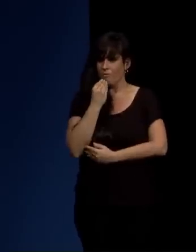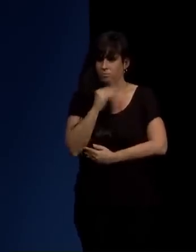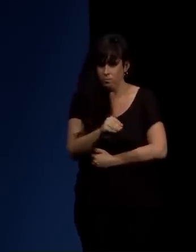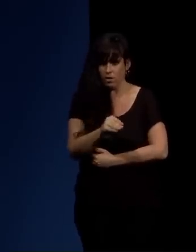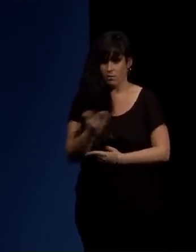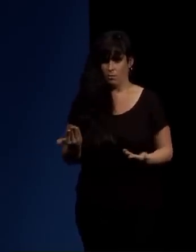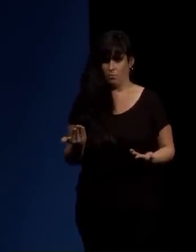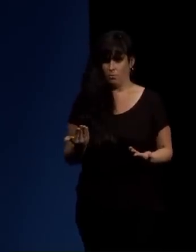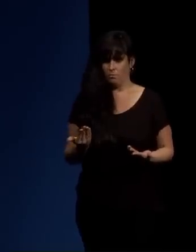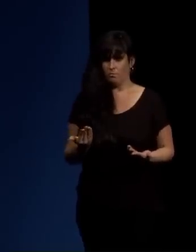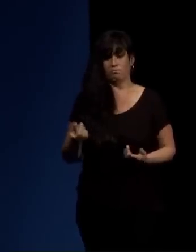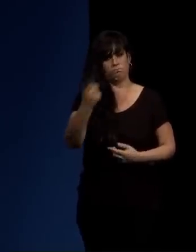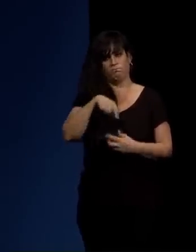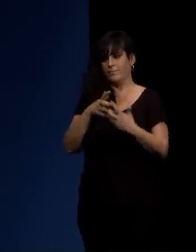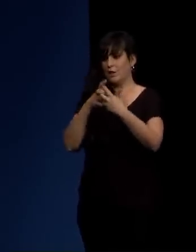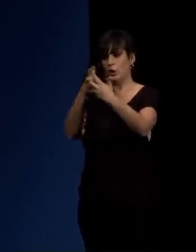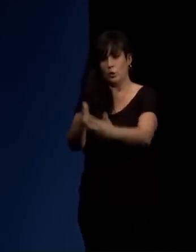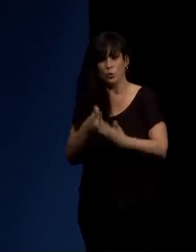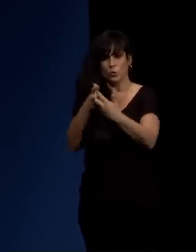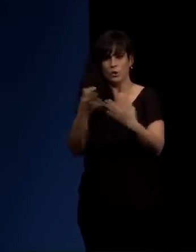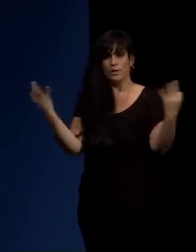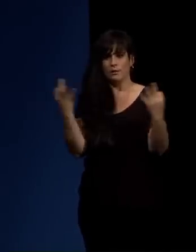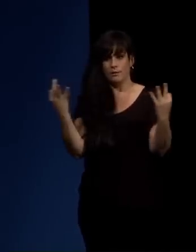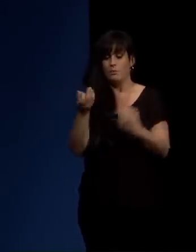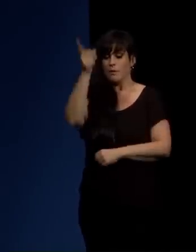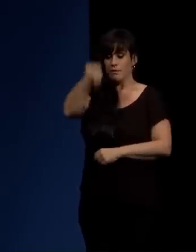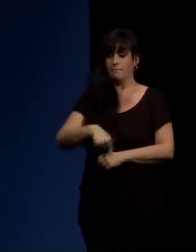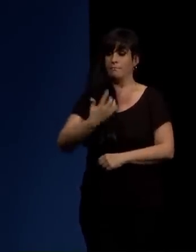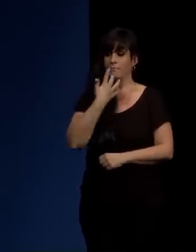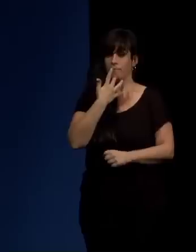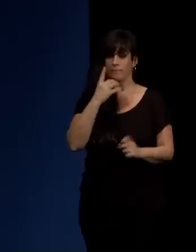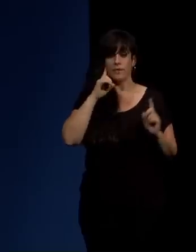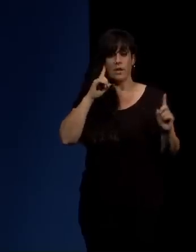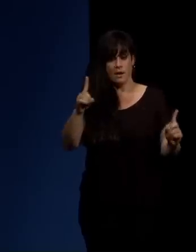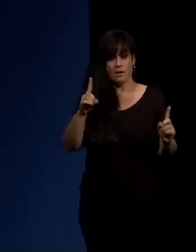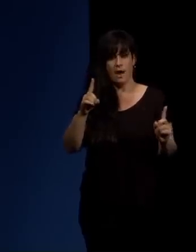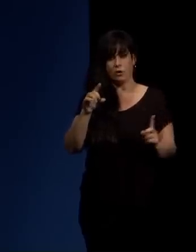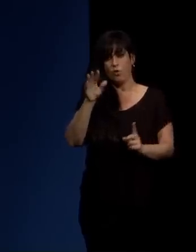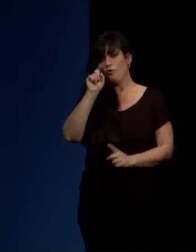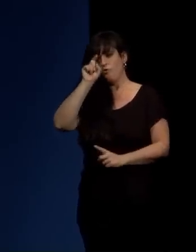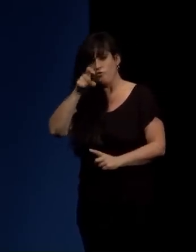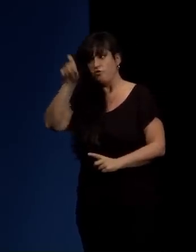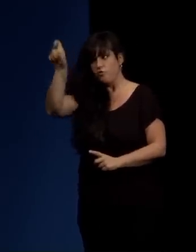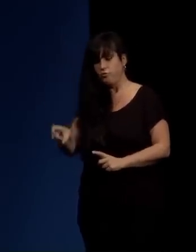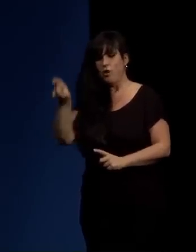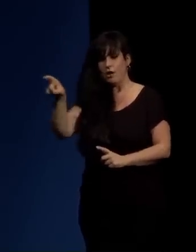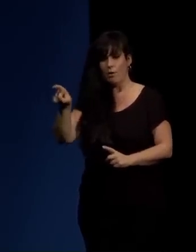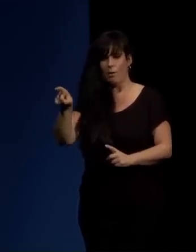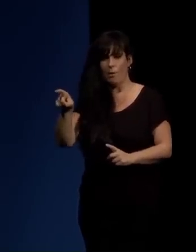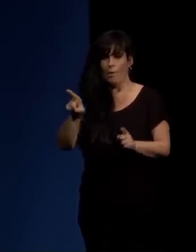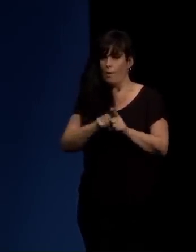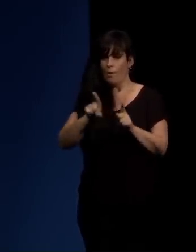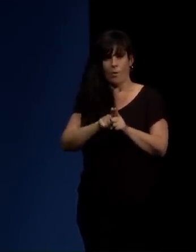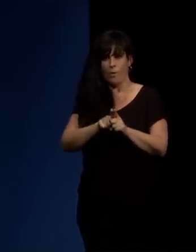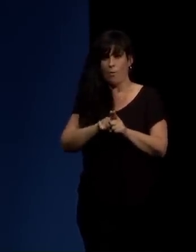tamén temos que loitar. Temos que loitar contra o desmantelamento total que perpetrou o señor Feijóo neste país.